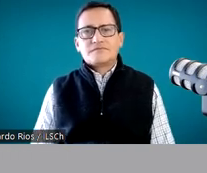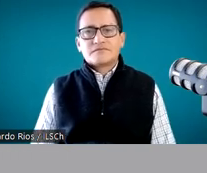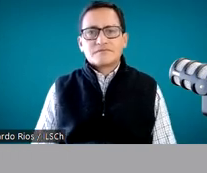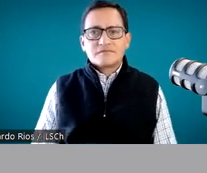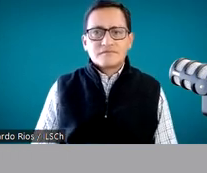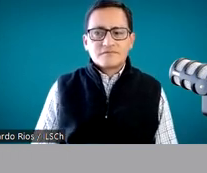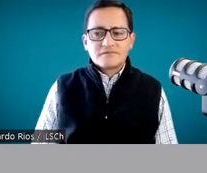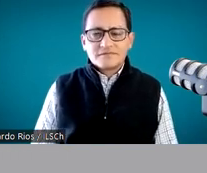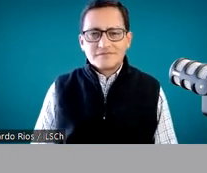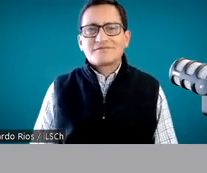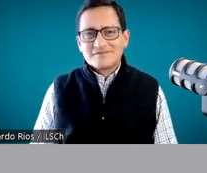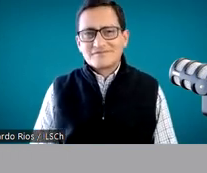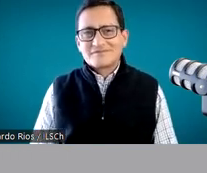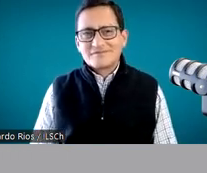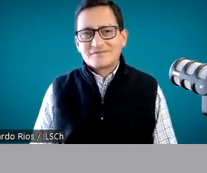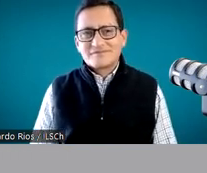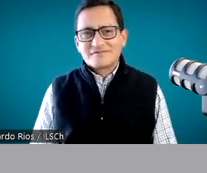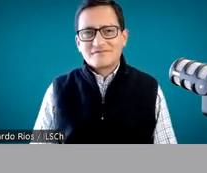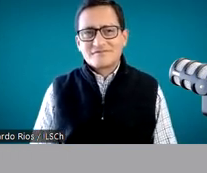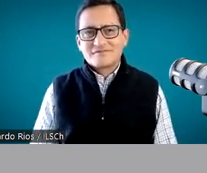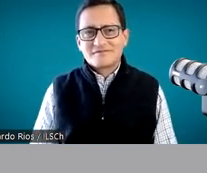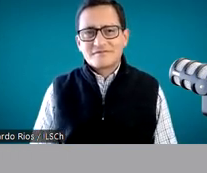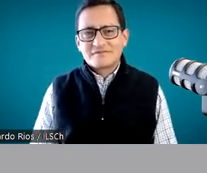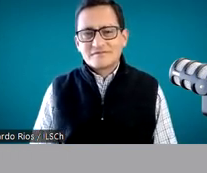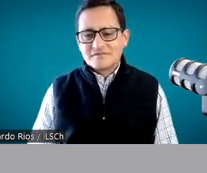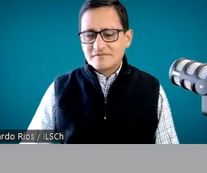en el área de alimentación. Me ha costado un poco